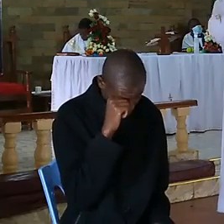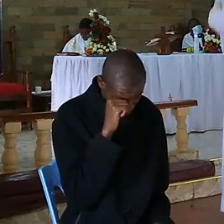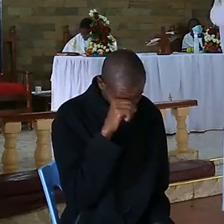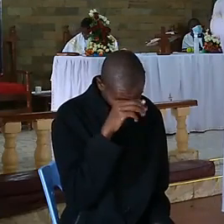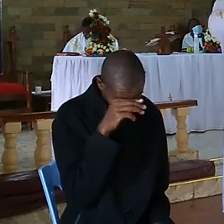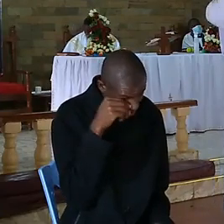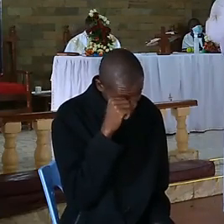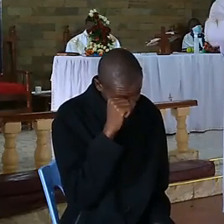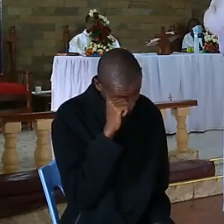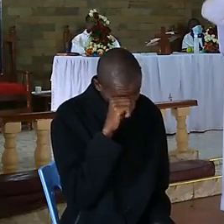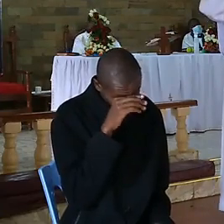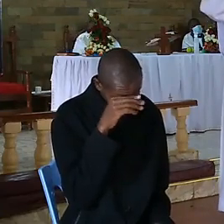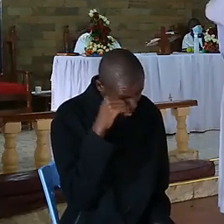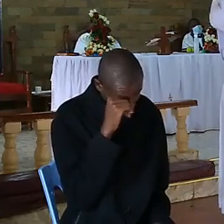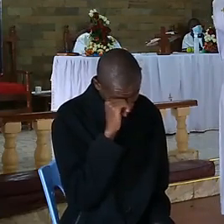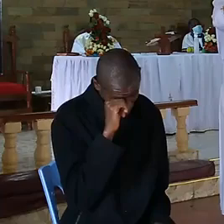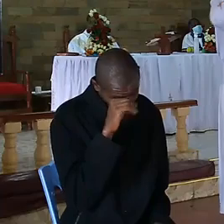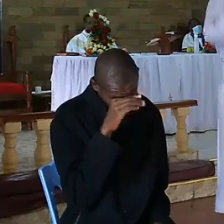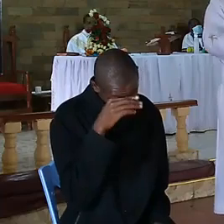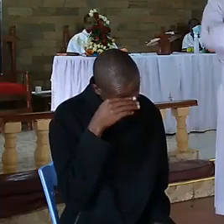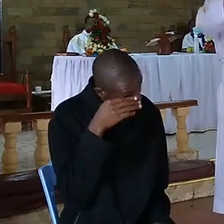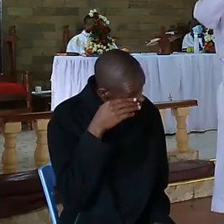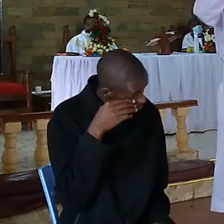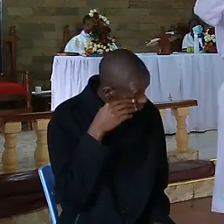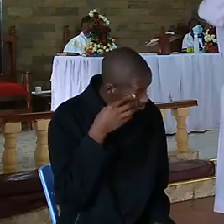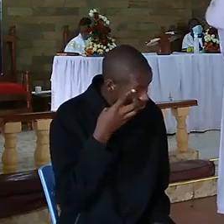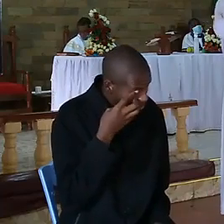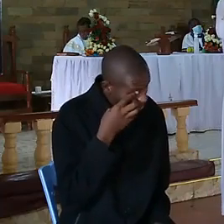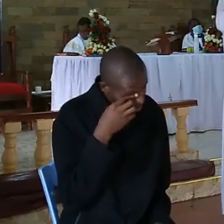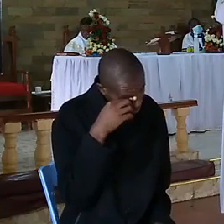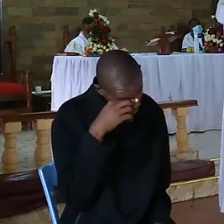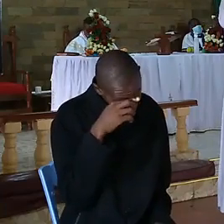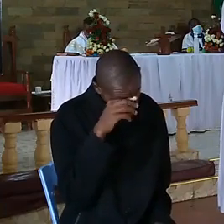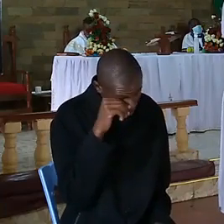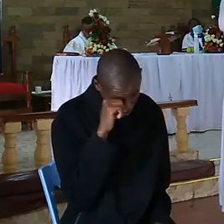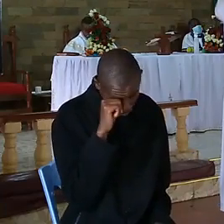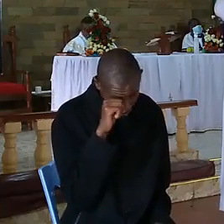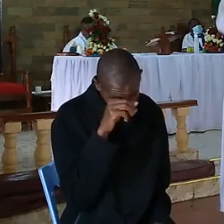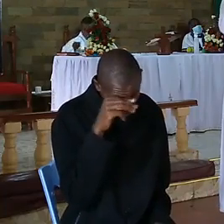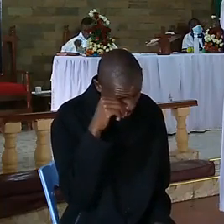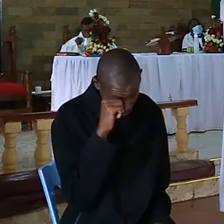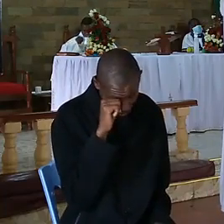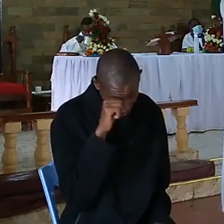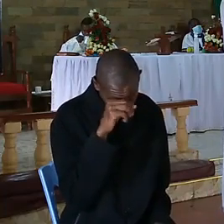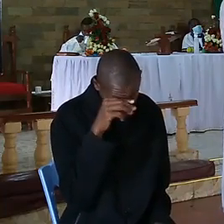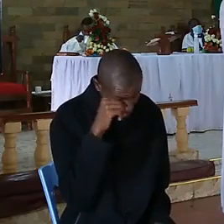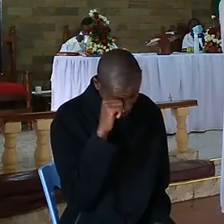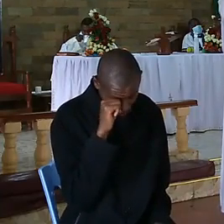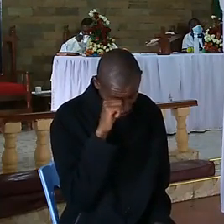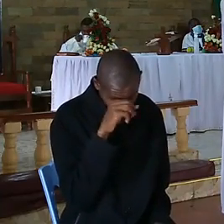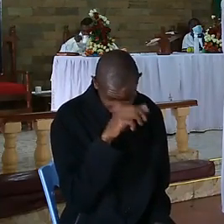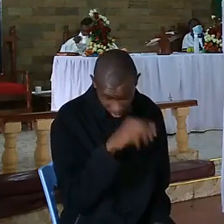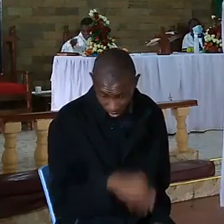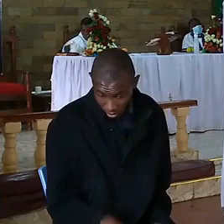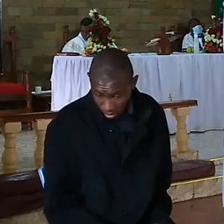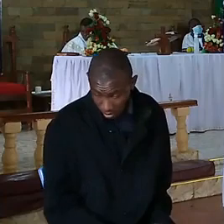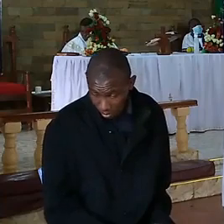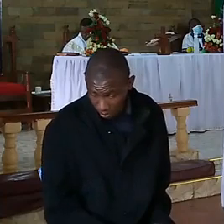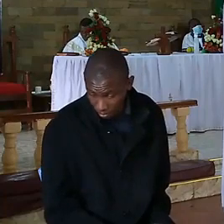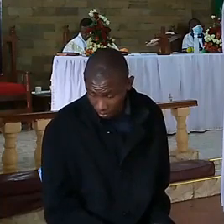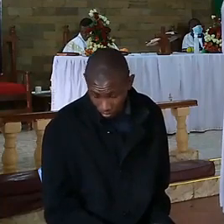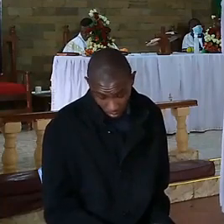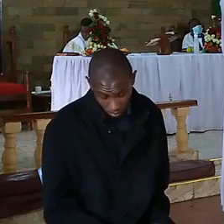kuri uria uraigua ta yakinyite muico kana ta akinyite gituri gia kurirwo ndugate kirigiriro ni kuri na